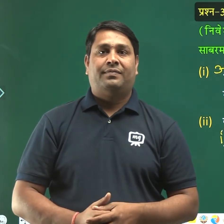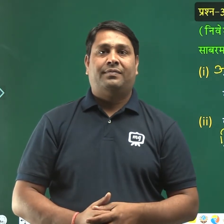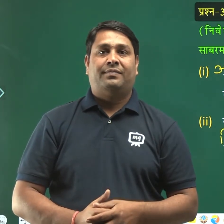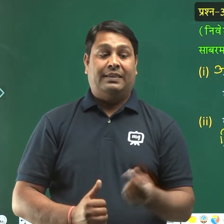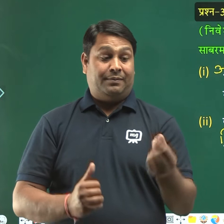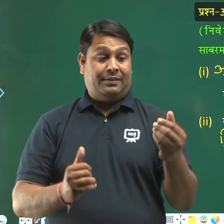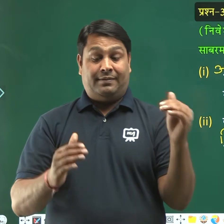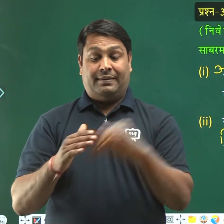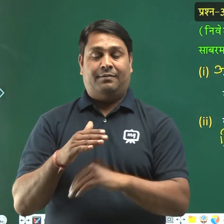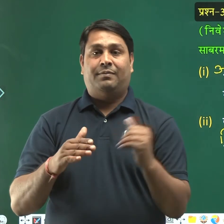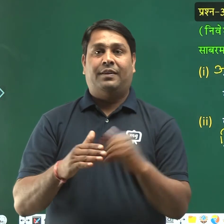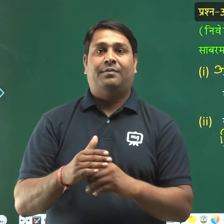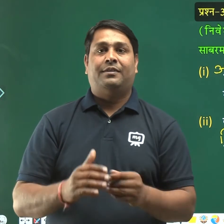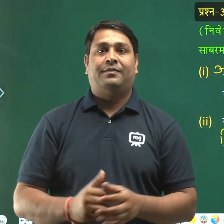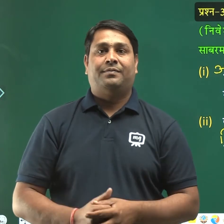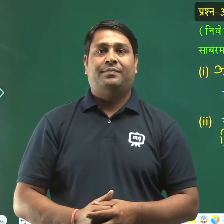निवेश